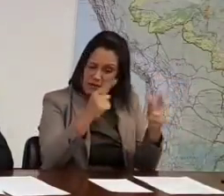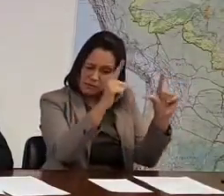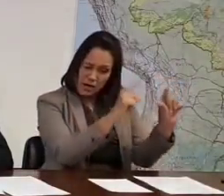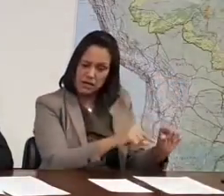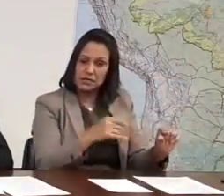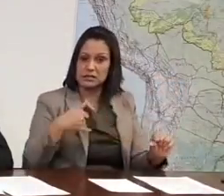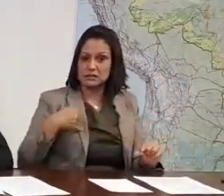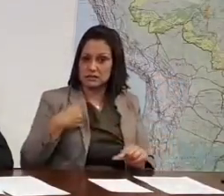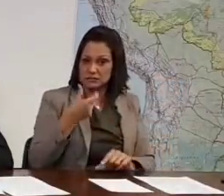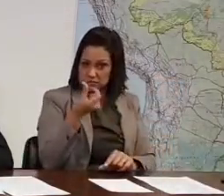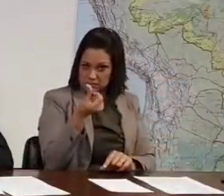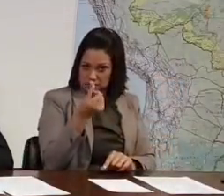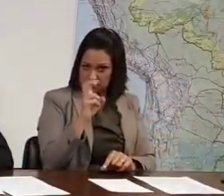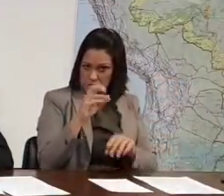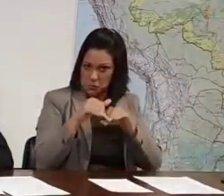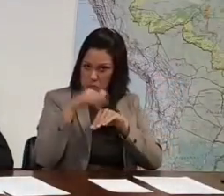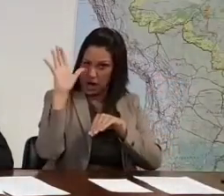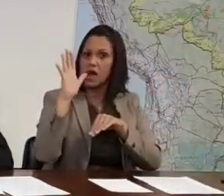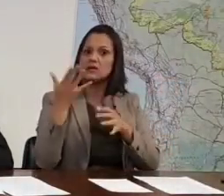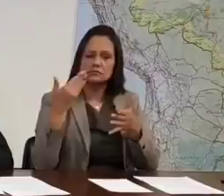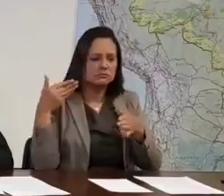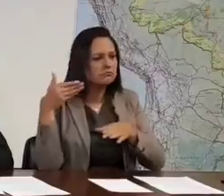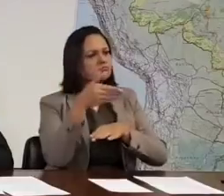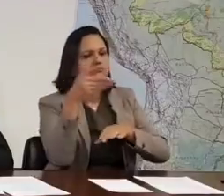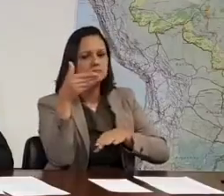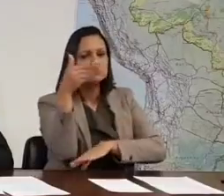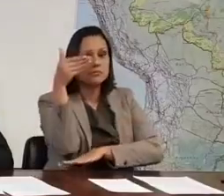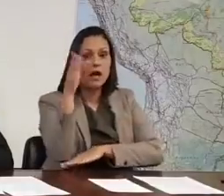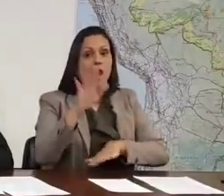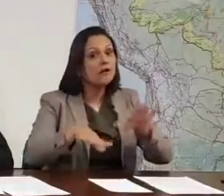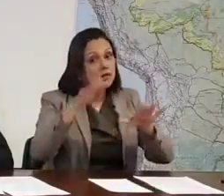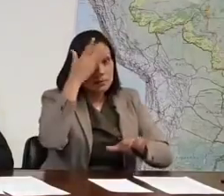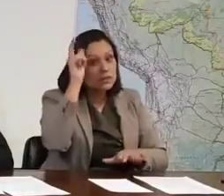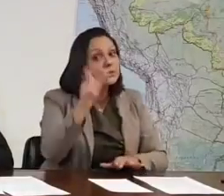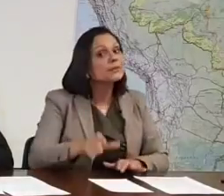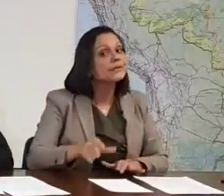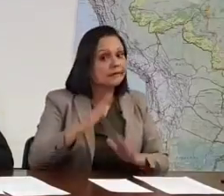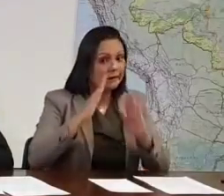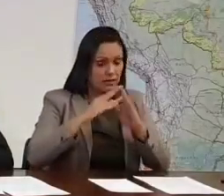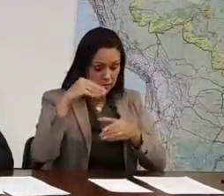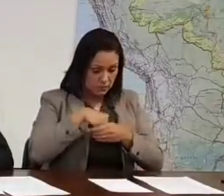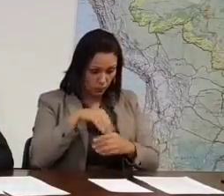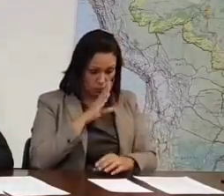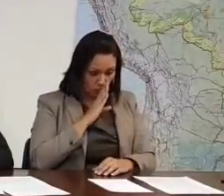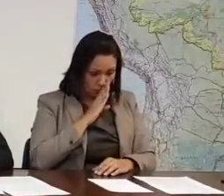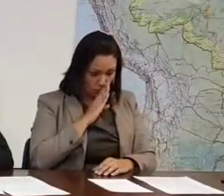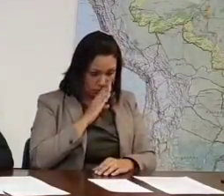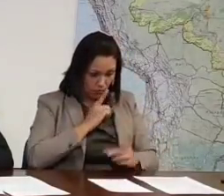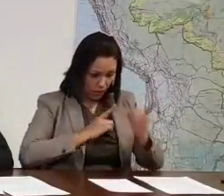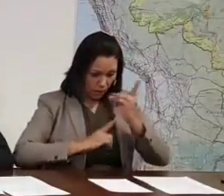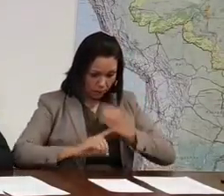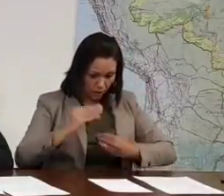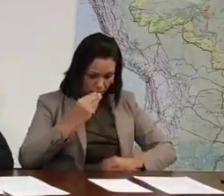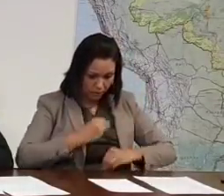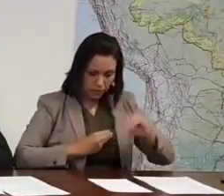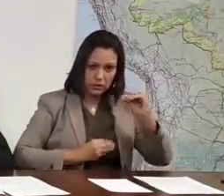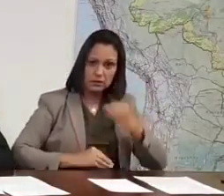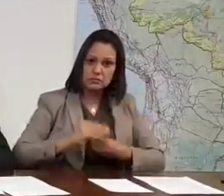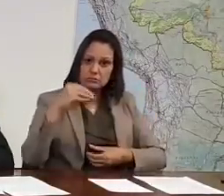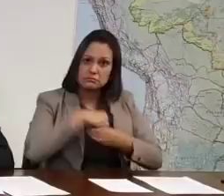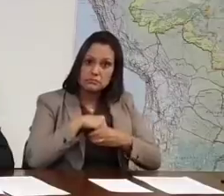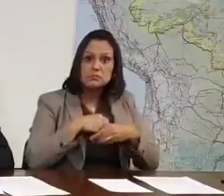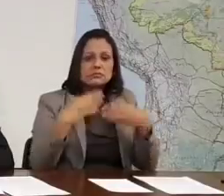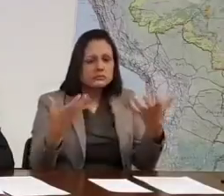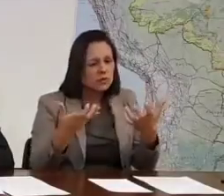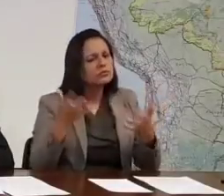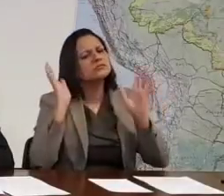acima de 65 anos de idade? Esse pessoal sofre de depressão, muita gente fica dentro de casa, não sai. Era para o pessoal da